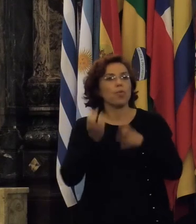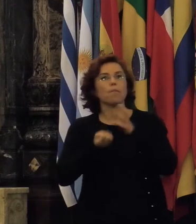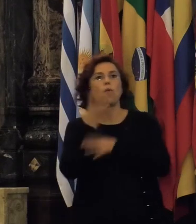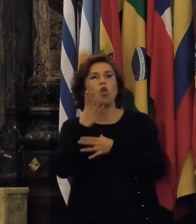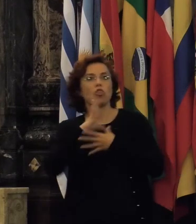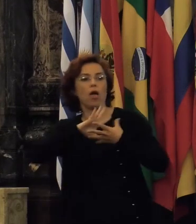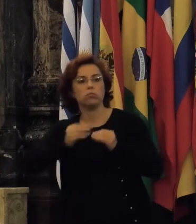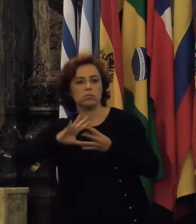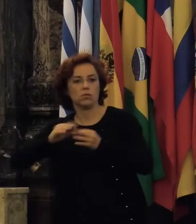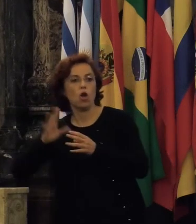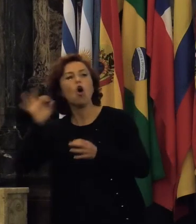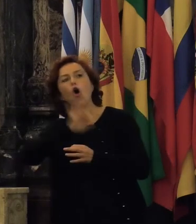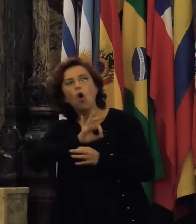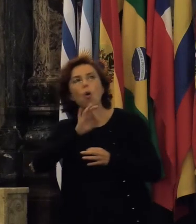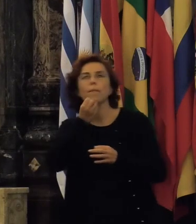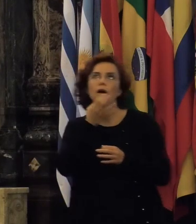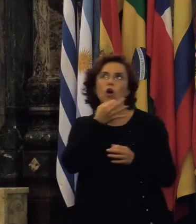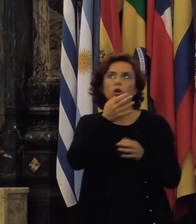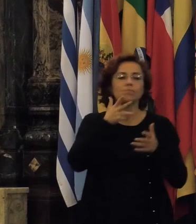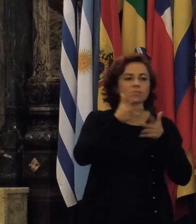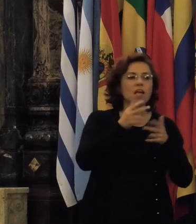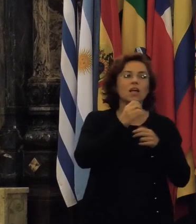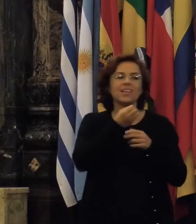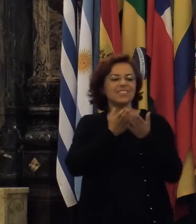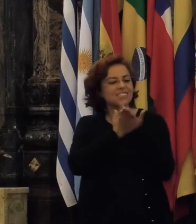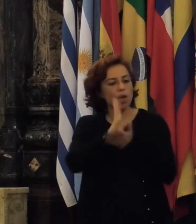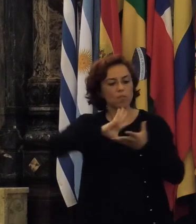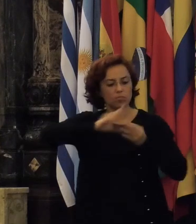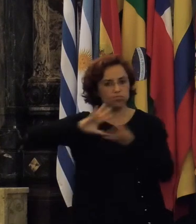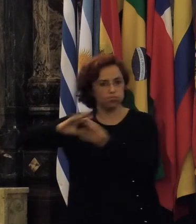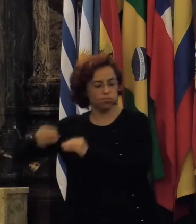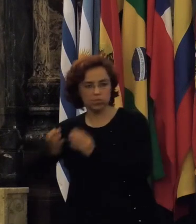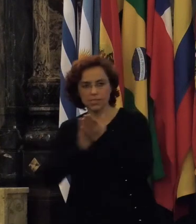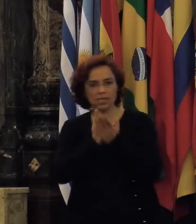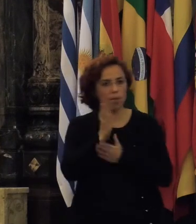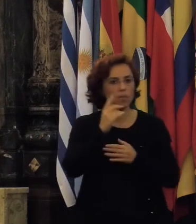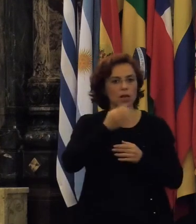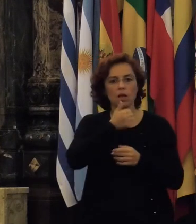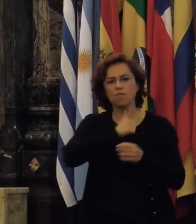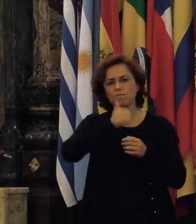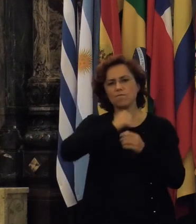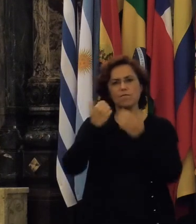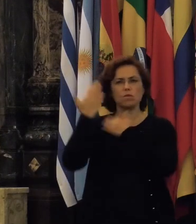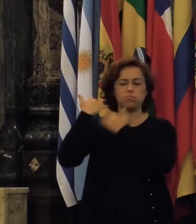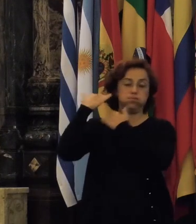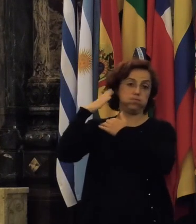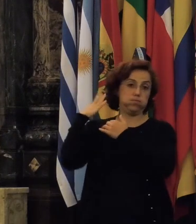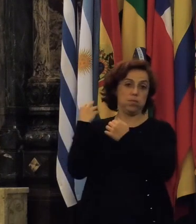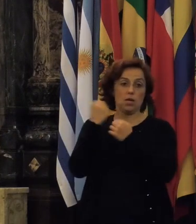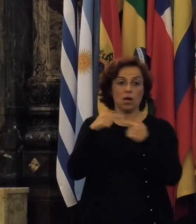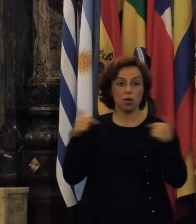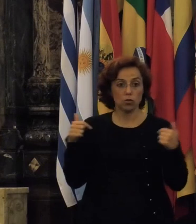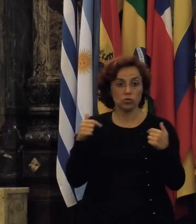o siempre está a la moda, al revés. Incluso cuando saca los trastos, ¿no? Las viejas telas de